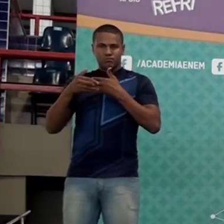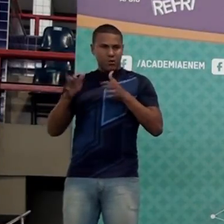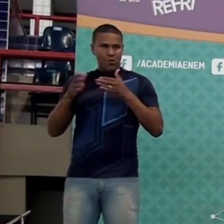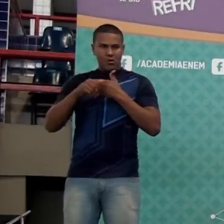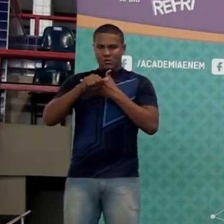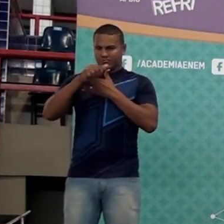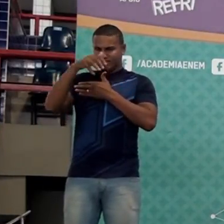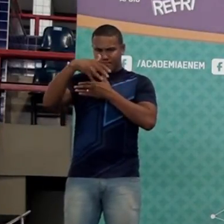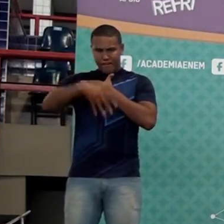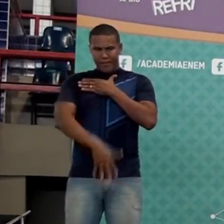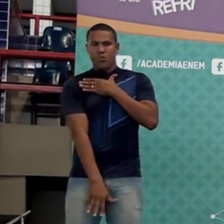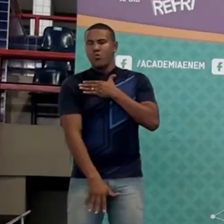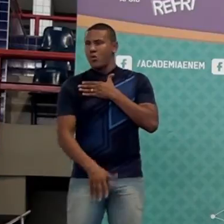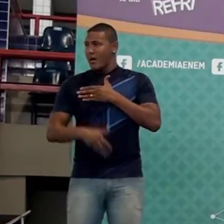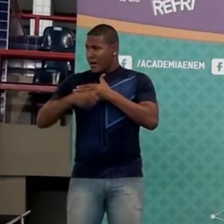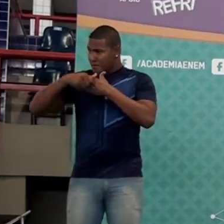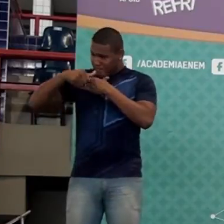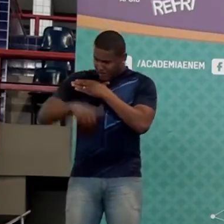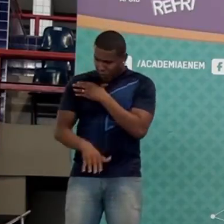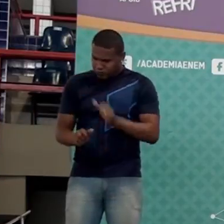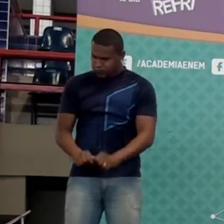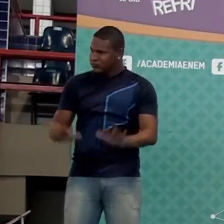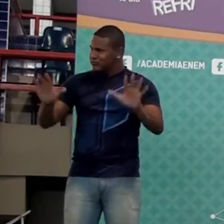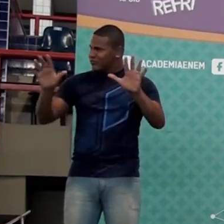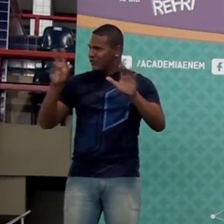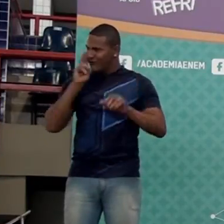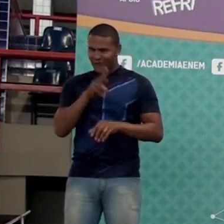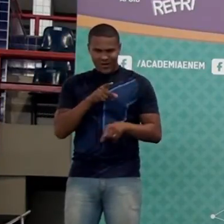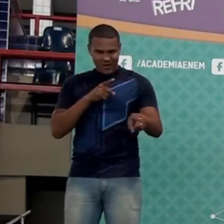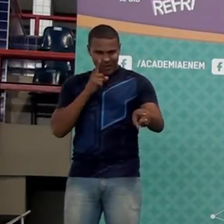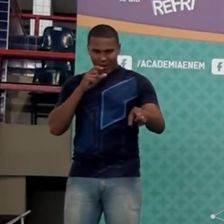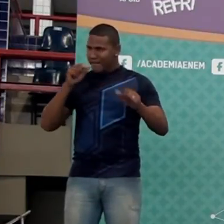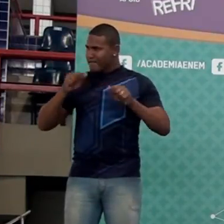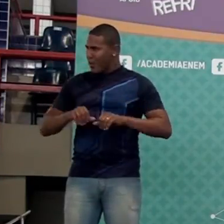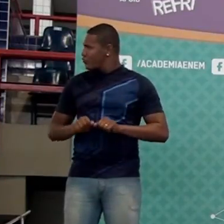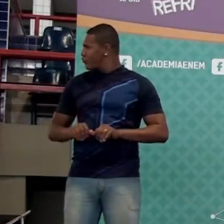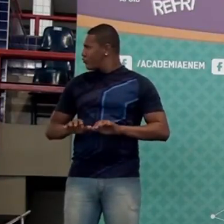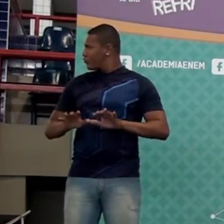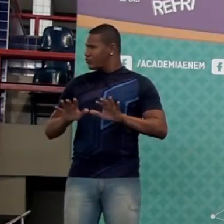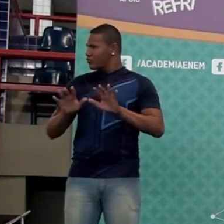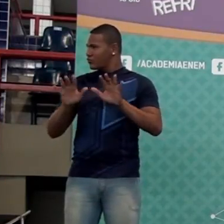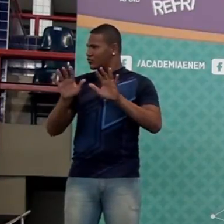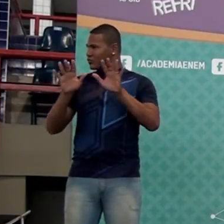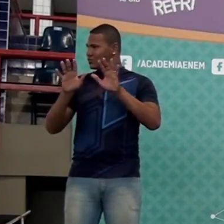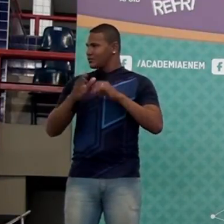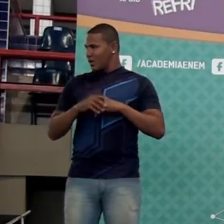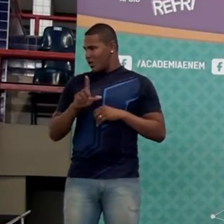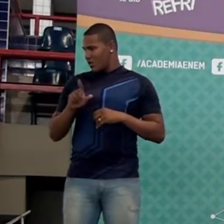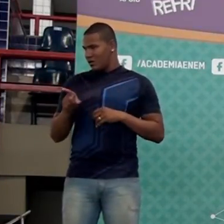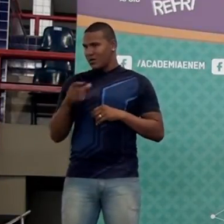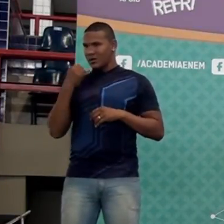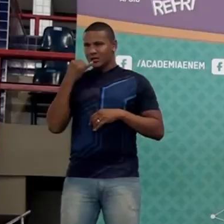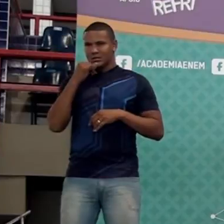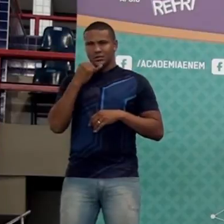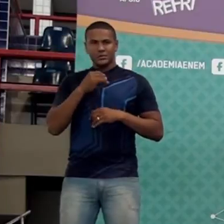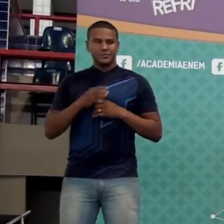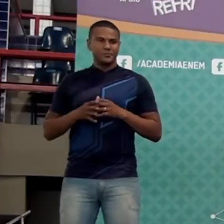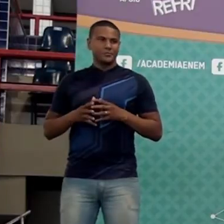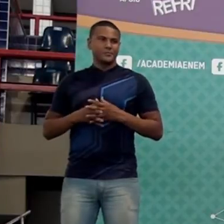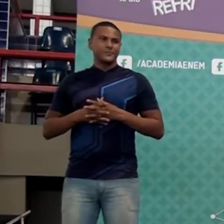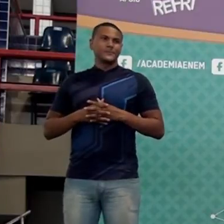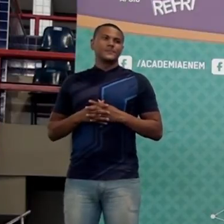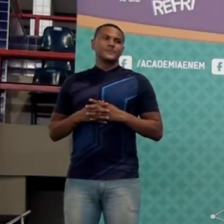vapor. O vapor movimenta as turbinas, gerando eletricidade, certo? As